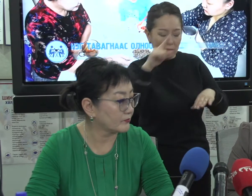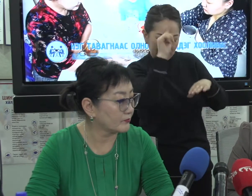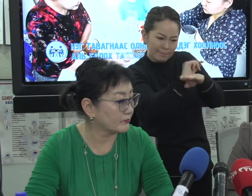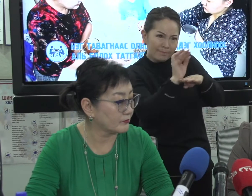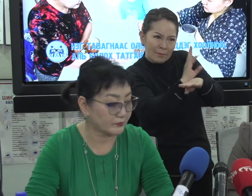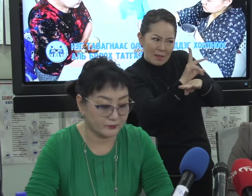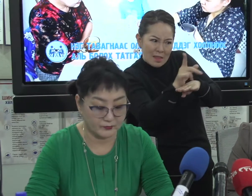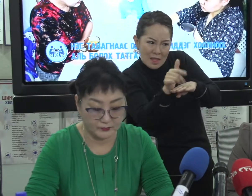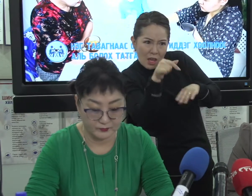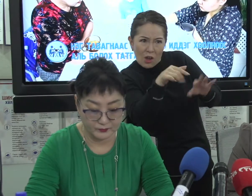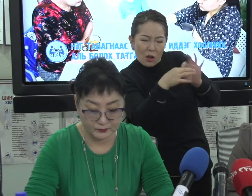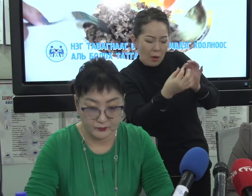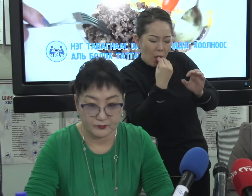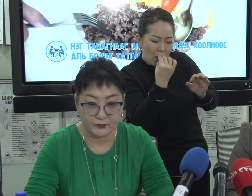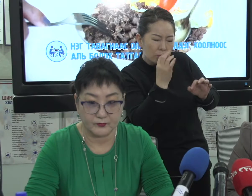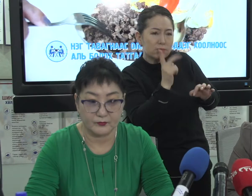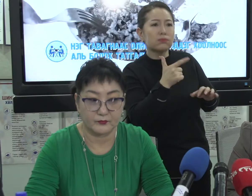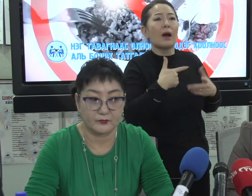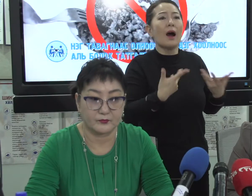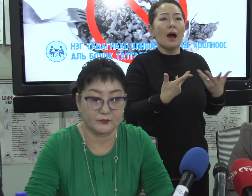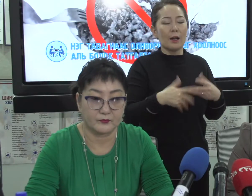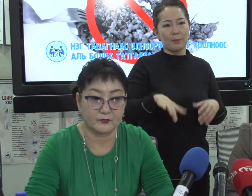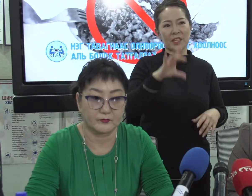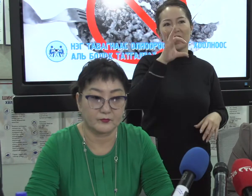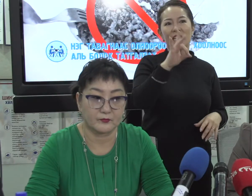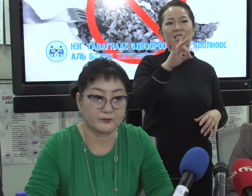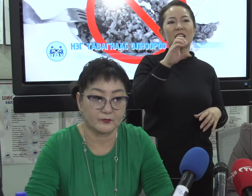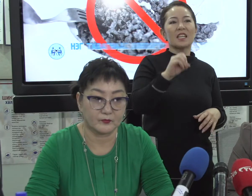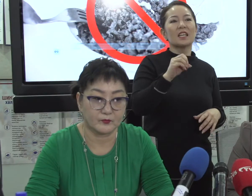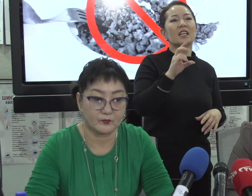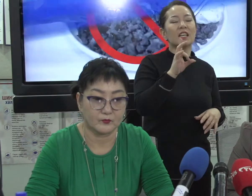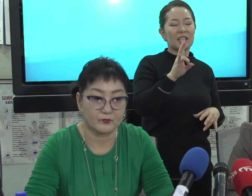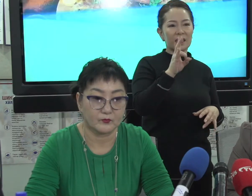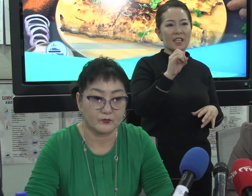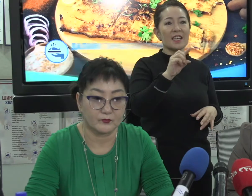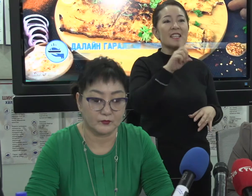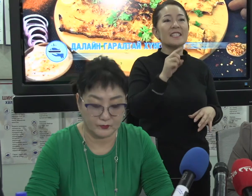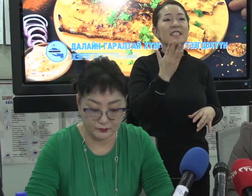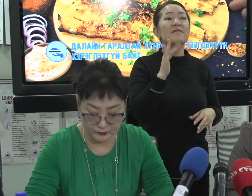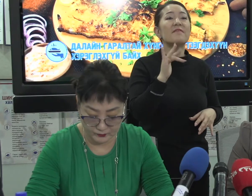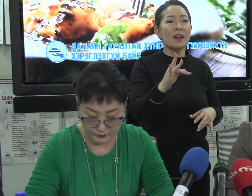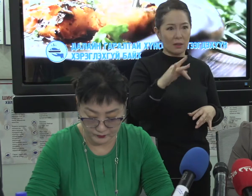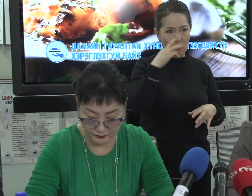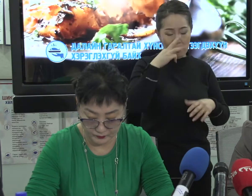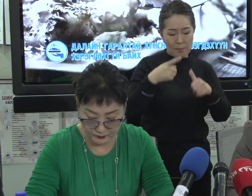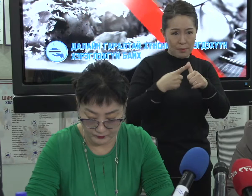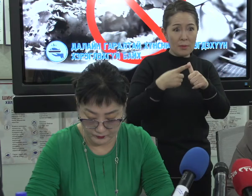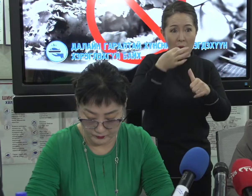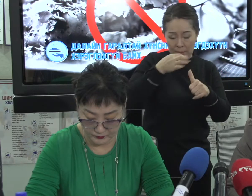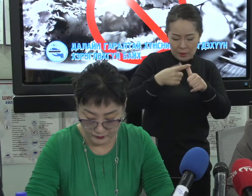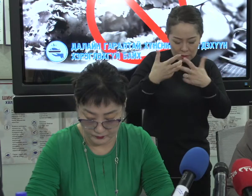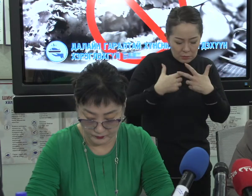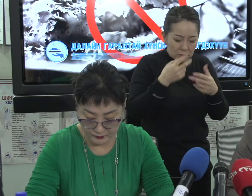ремдесивир гэдэг юм байгаа. За энэ эмийг ер нь бол бас эмнэл зүйн туршилтынд одоо шатвал бүрэн ингээд хийгдээд явж